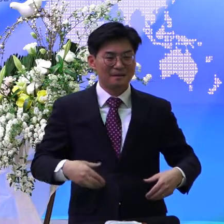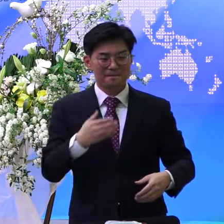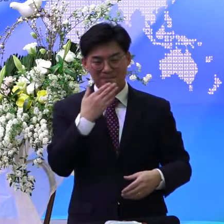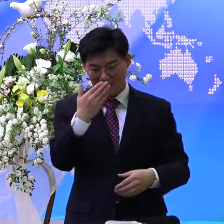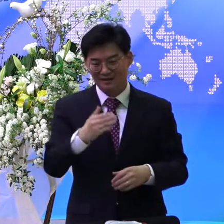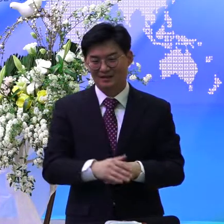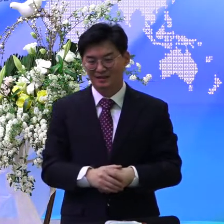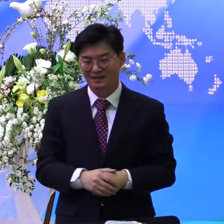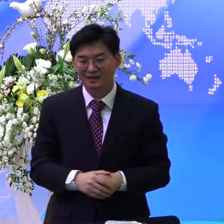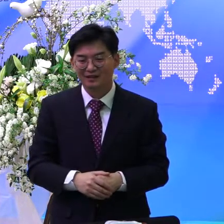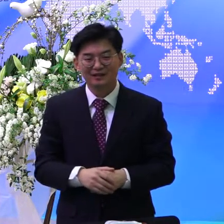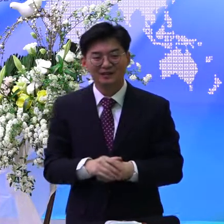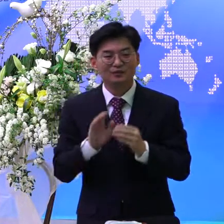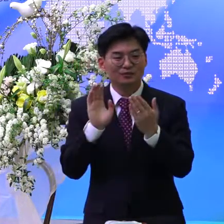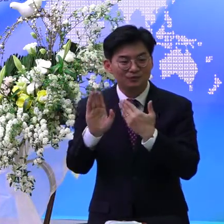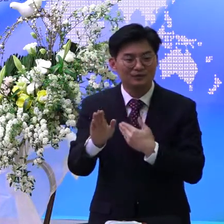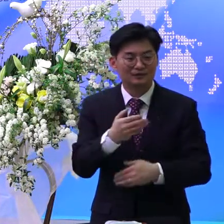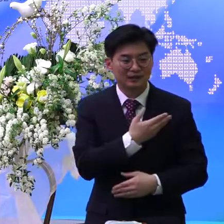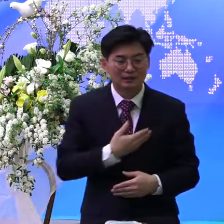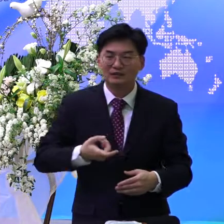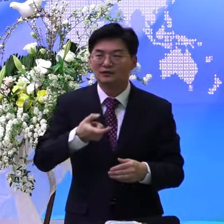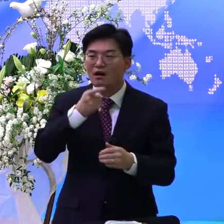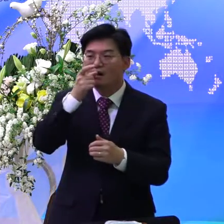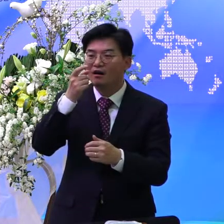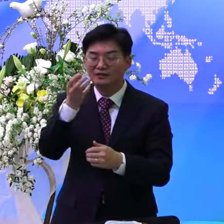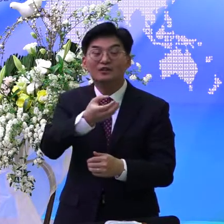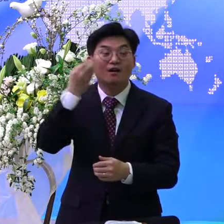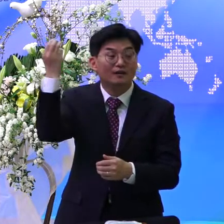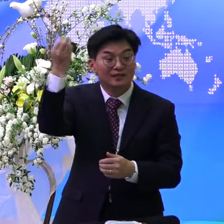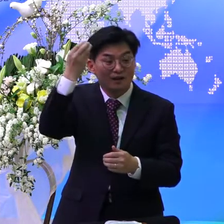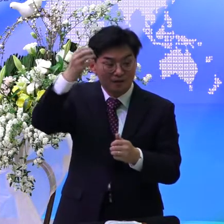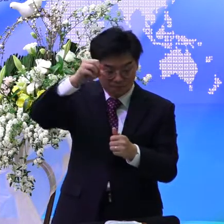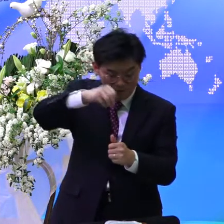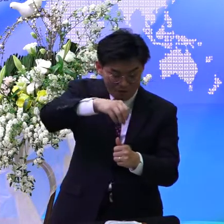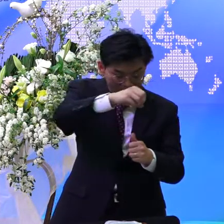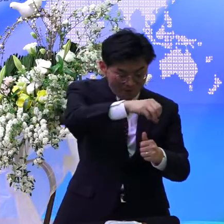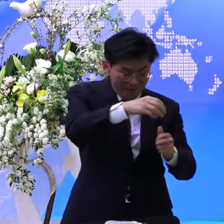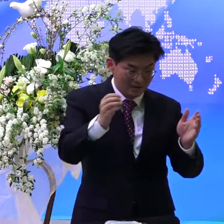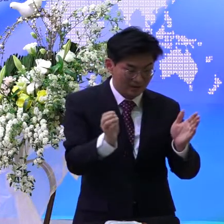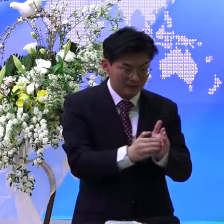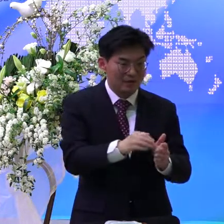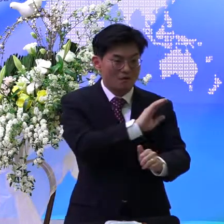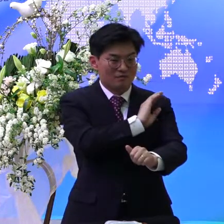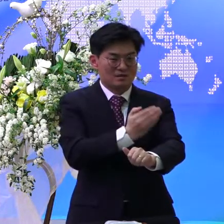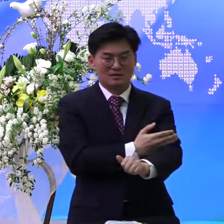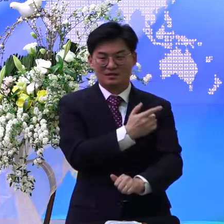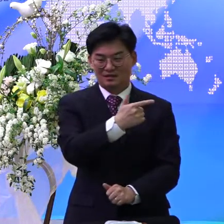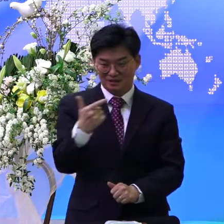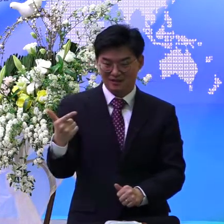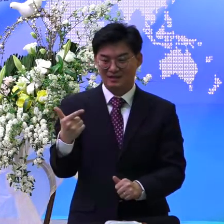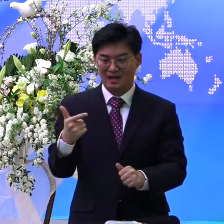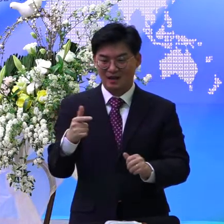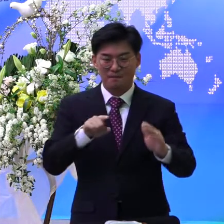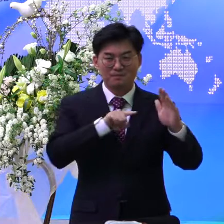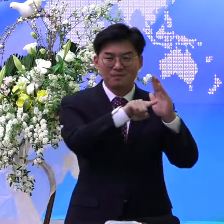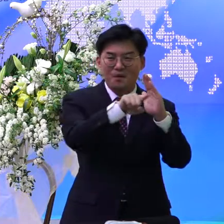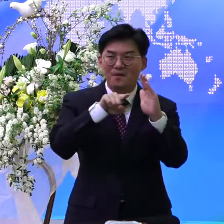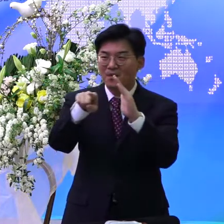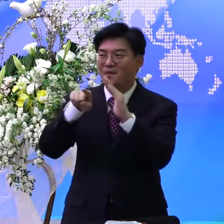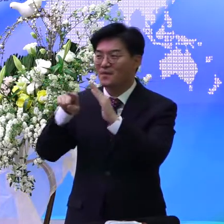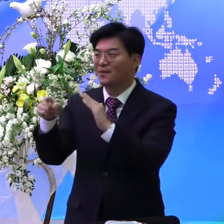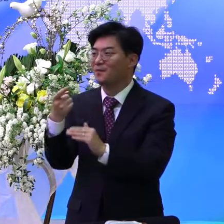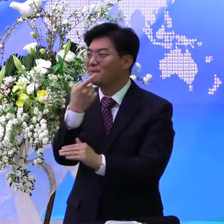가는 곳마다 하나님의 역사가 일어났습니다. 그렇게 그들은 성령의 임재 안에서 능력 있는